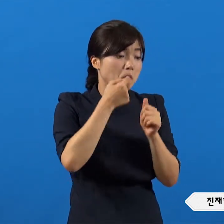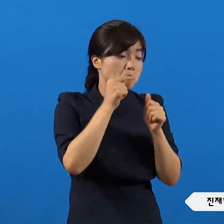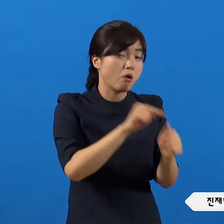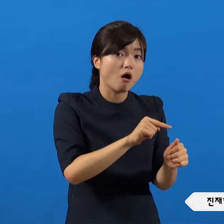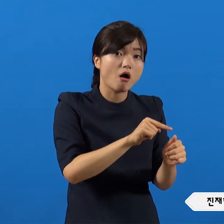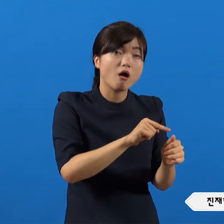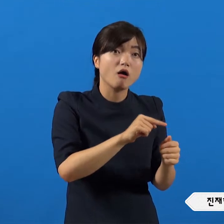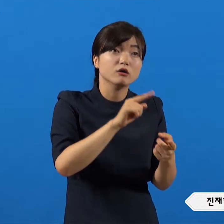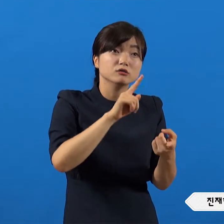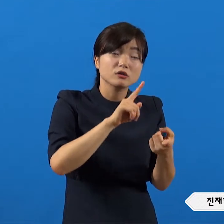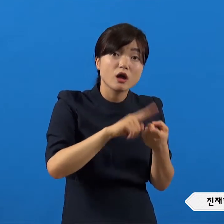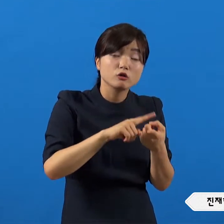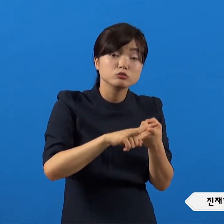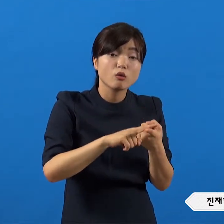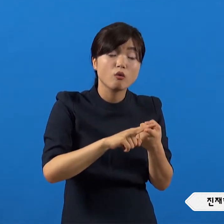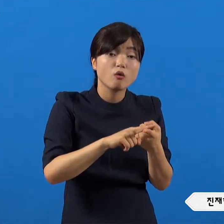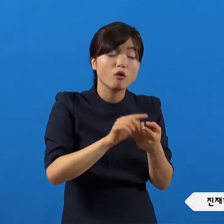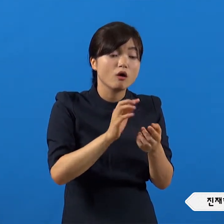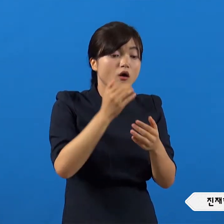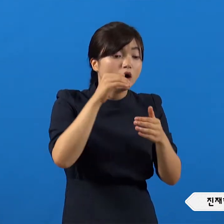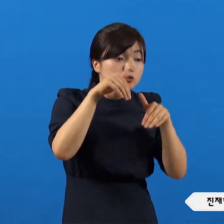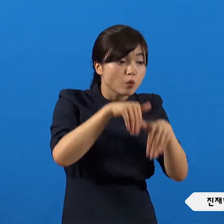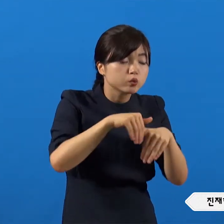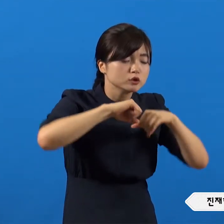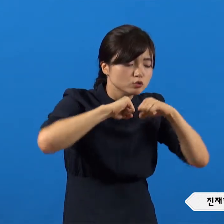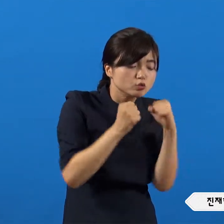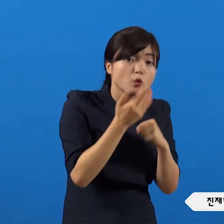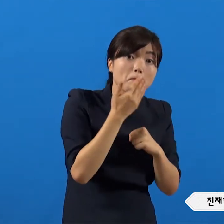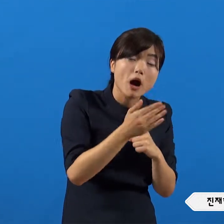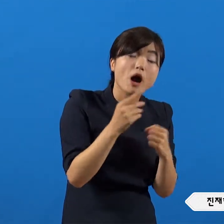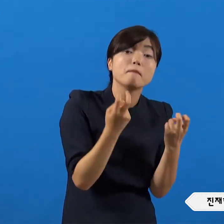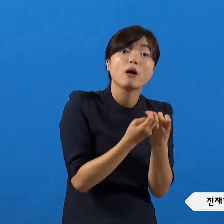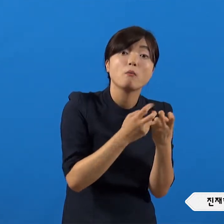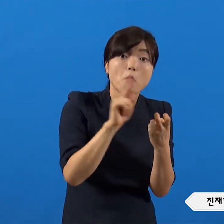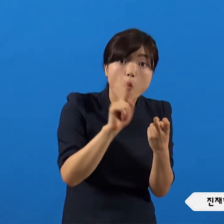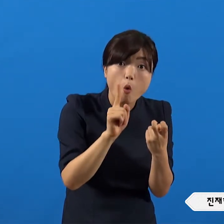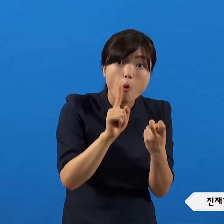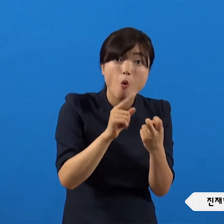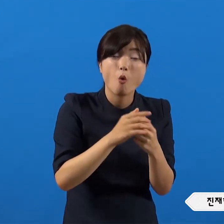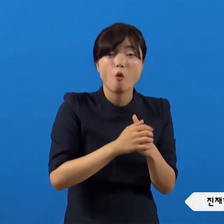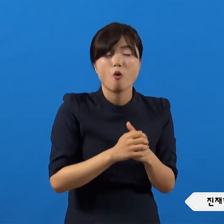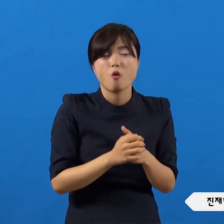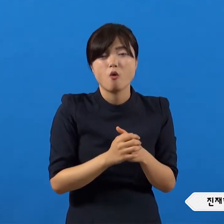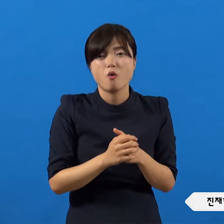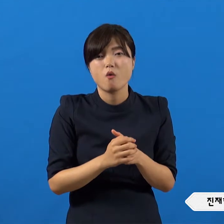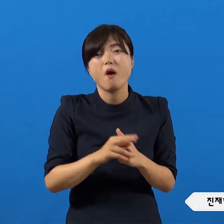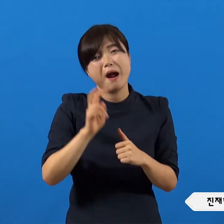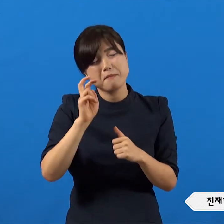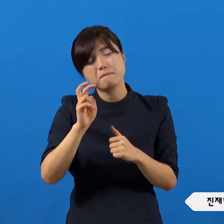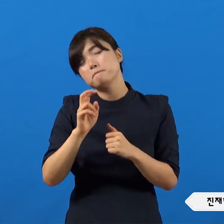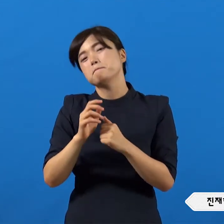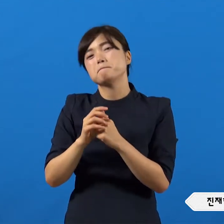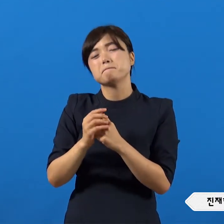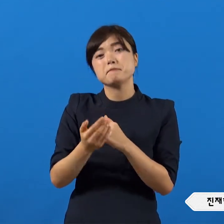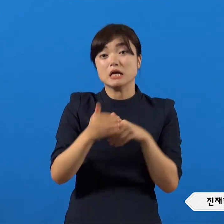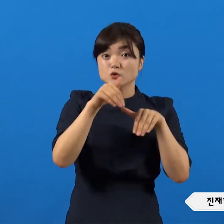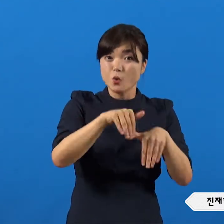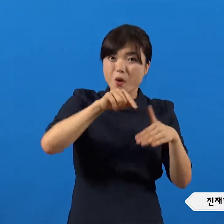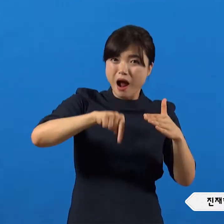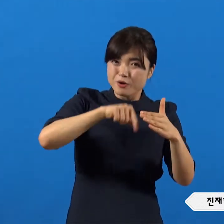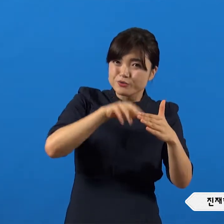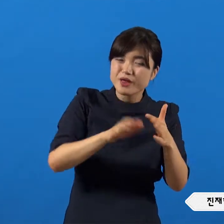불구하고 그들이 그렇게 할 수 있는 중요한 이유는 저는 이것이라고 생각합니다.